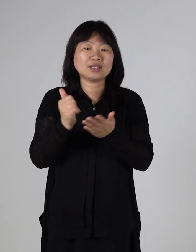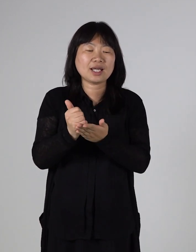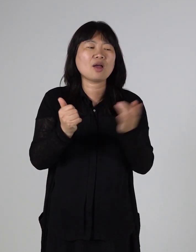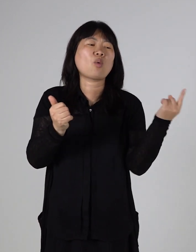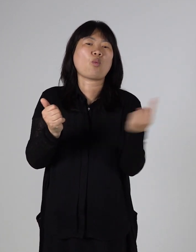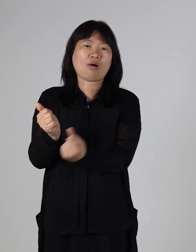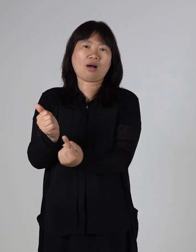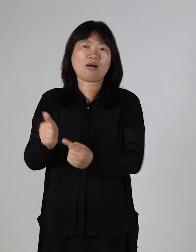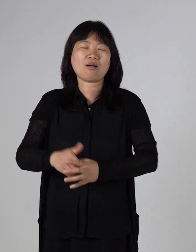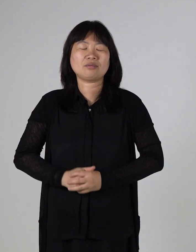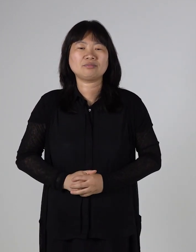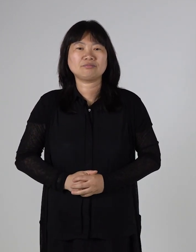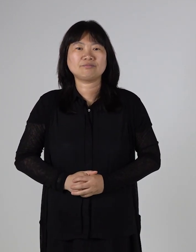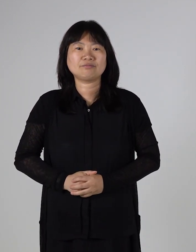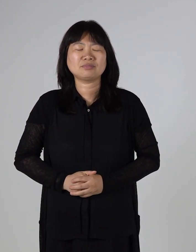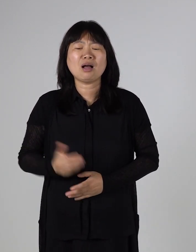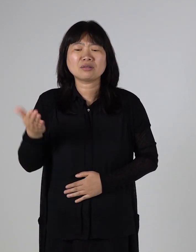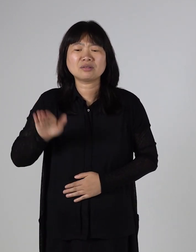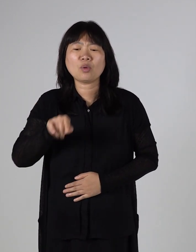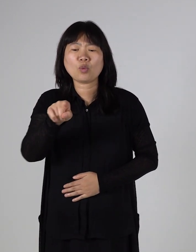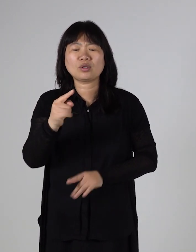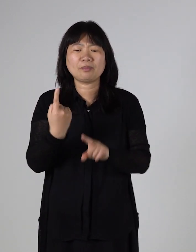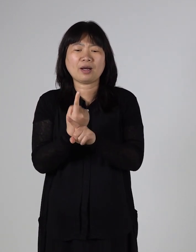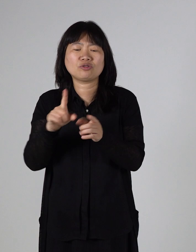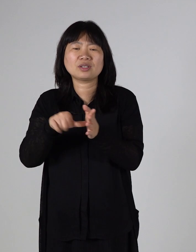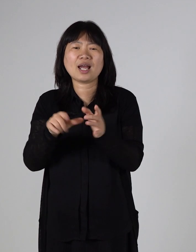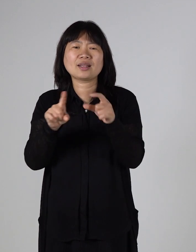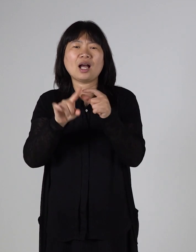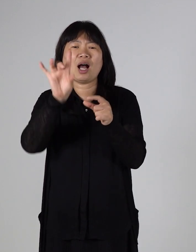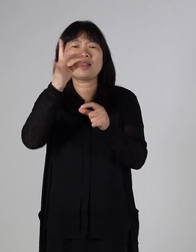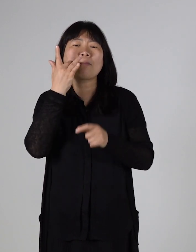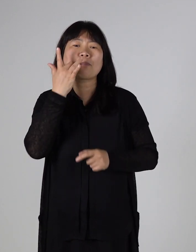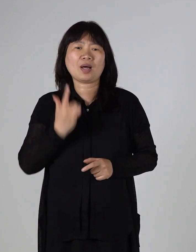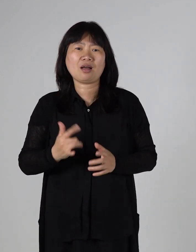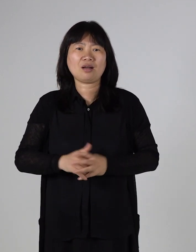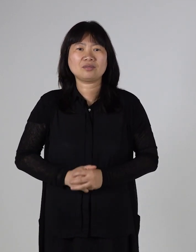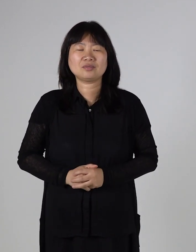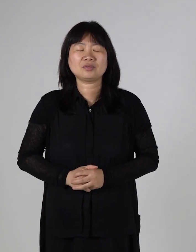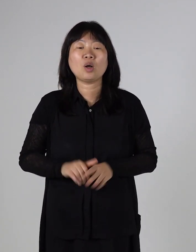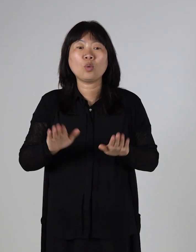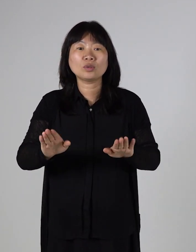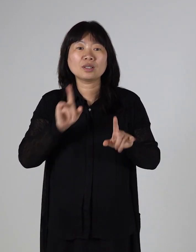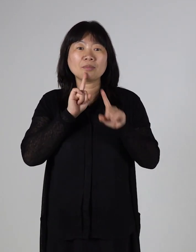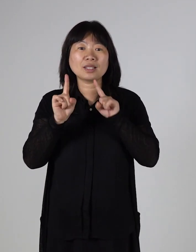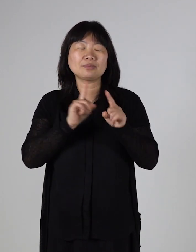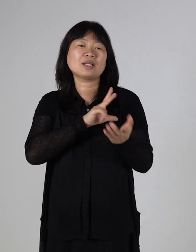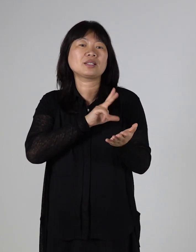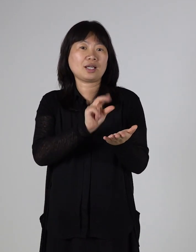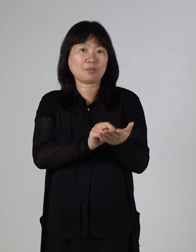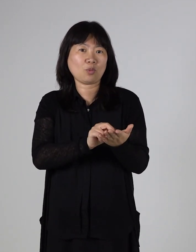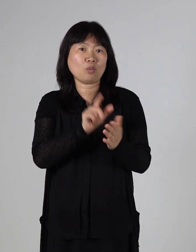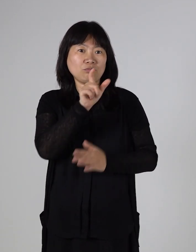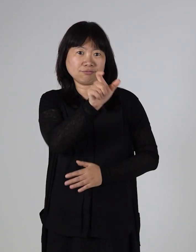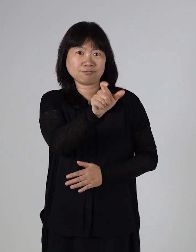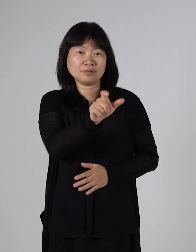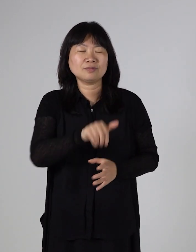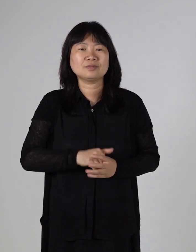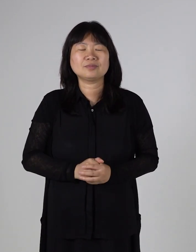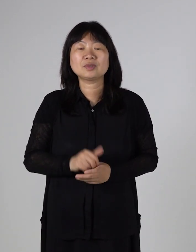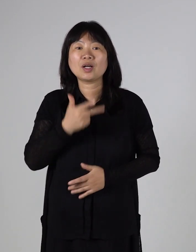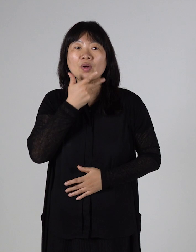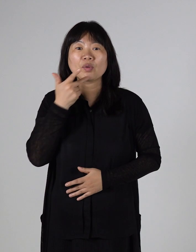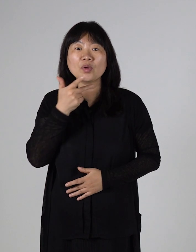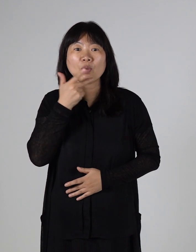이르되, 여기 이제 번역이 하나 빠졌는데, 그 번역이 바로 오늘 말씀의 제목이기도 합니다. 영어로